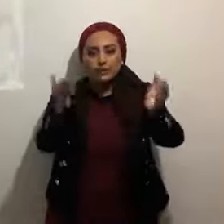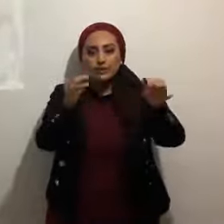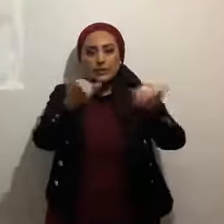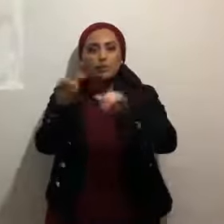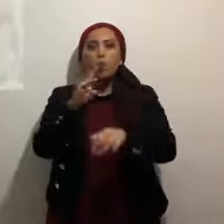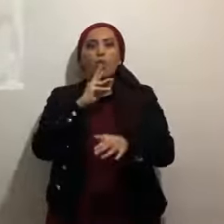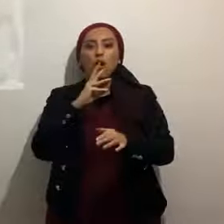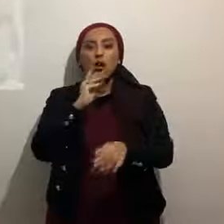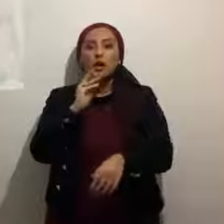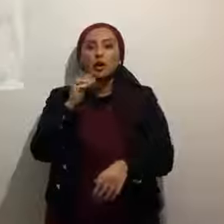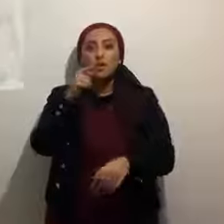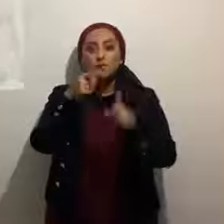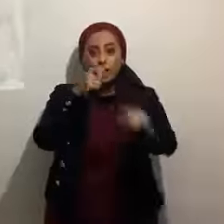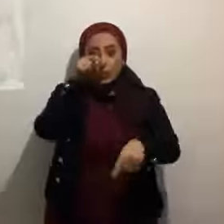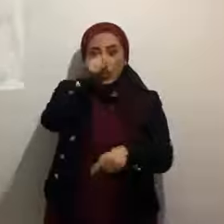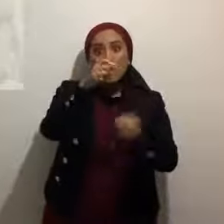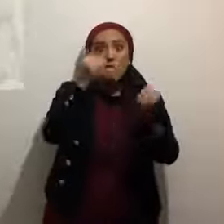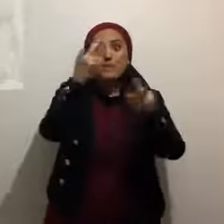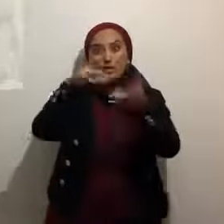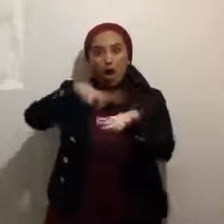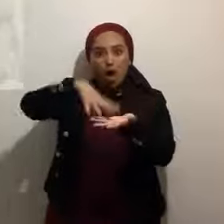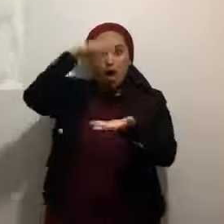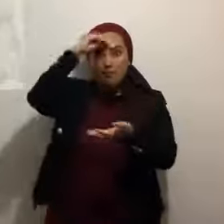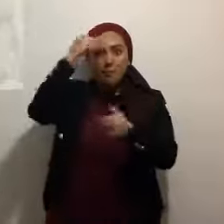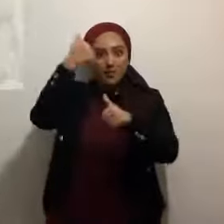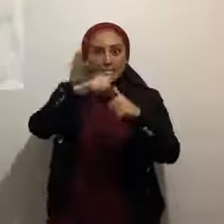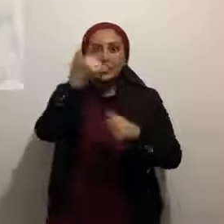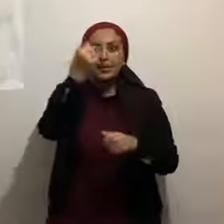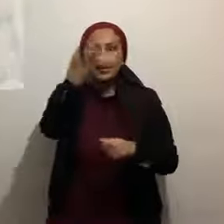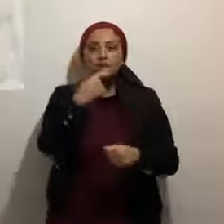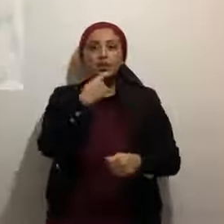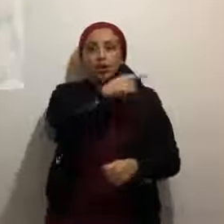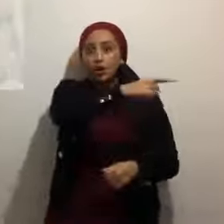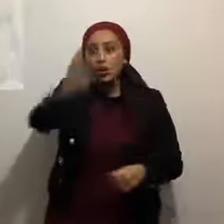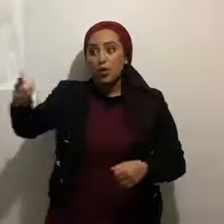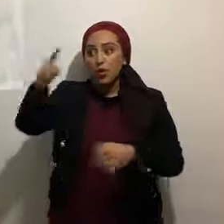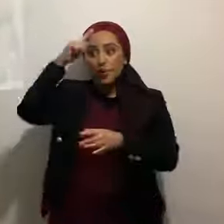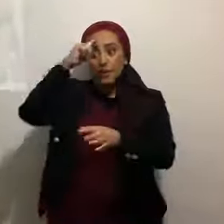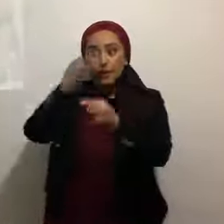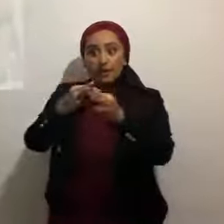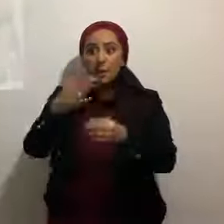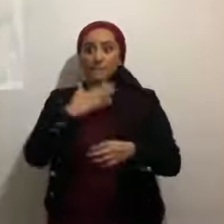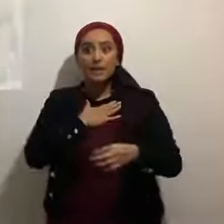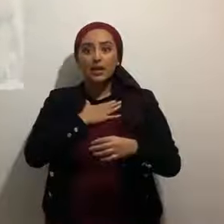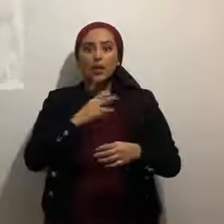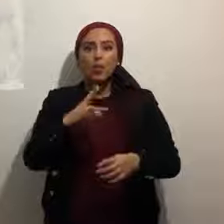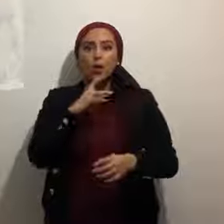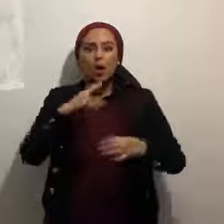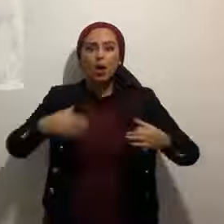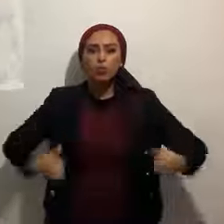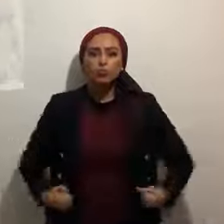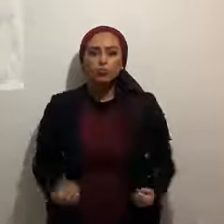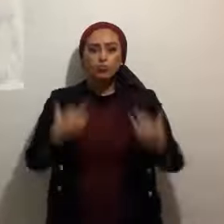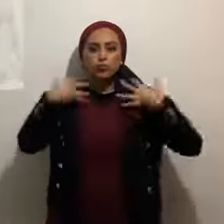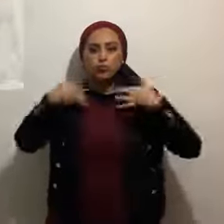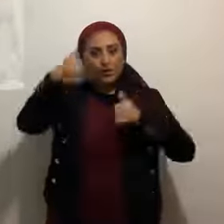ti puede beber mucha gente, o no, dice Yahshua, el que cree en mí, como dice la Escritura, correrán ríos de agua viva. ¿Y para qué son